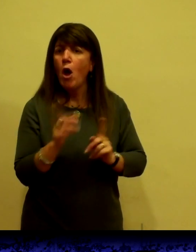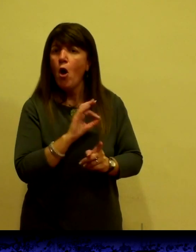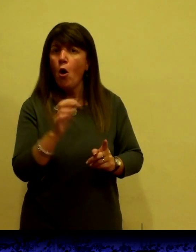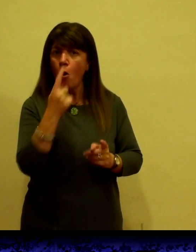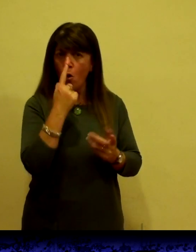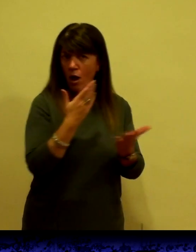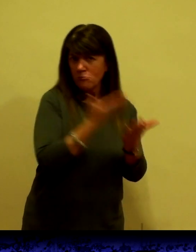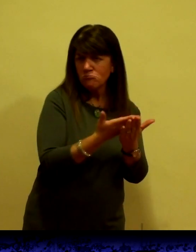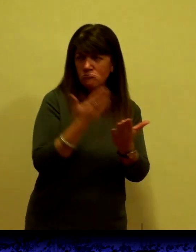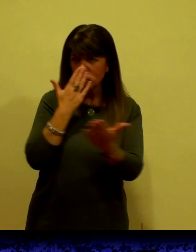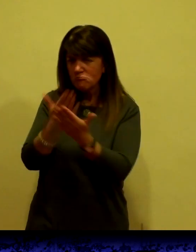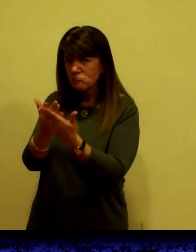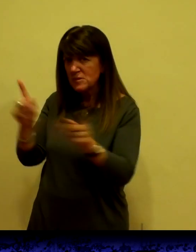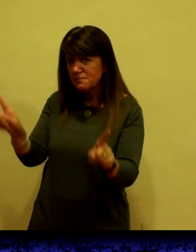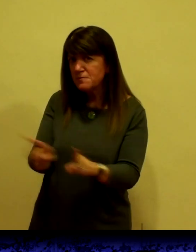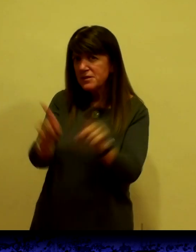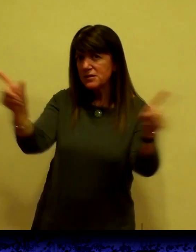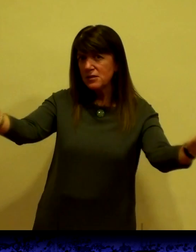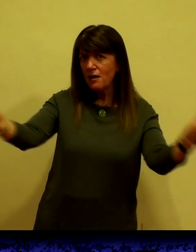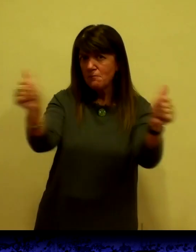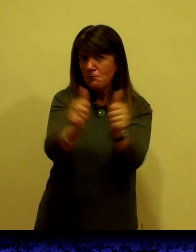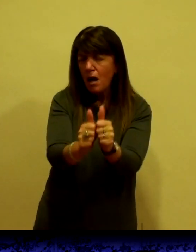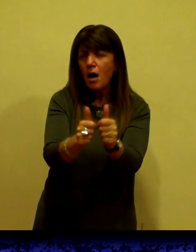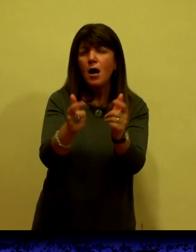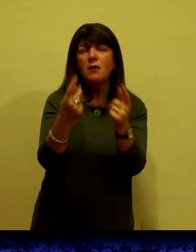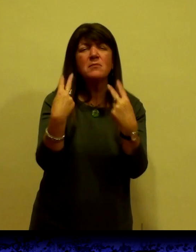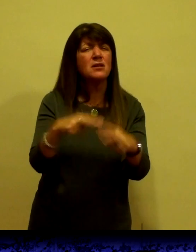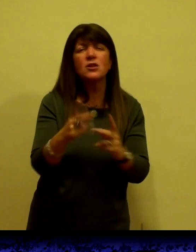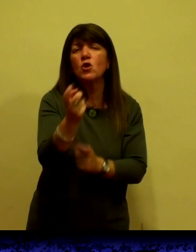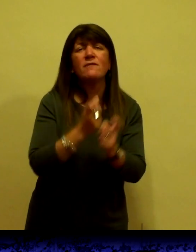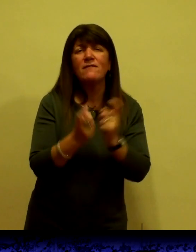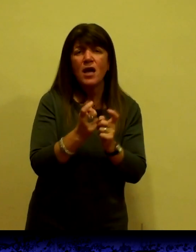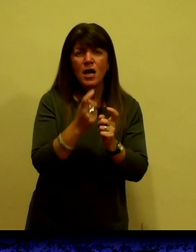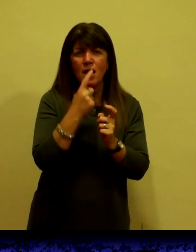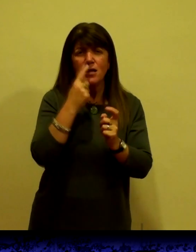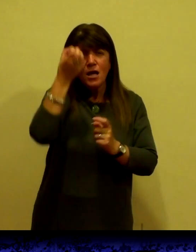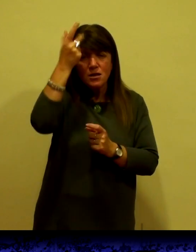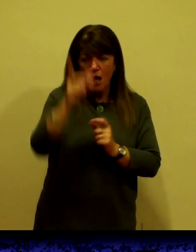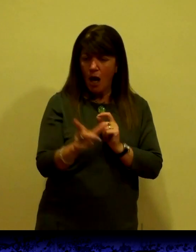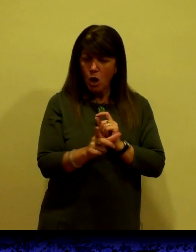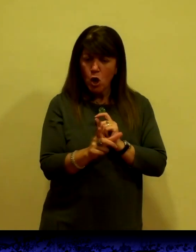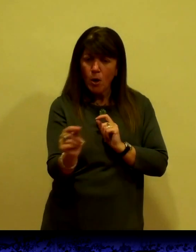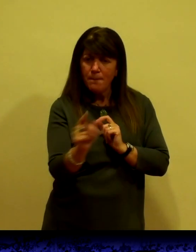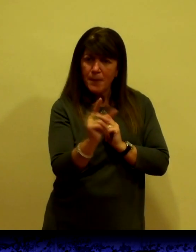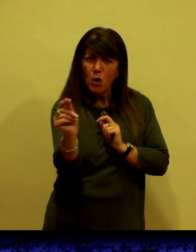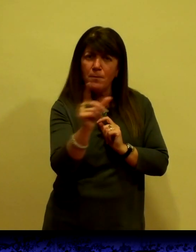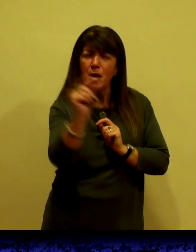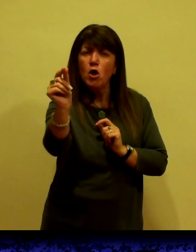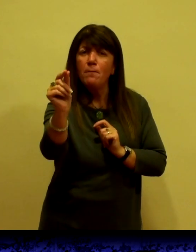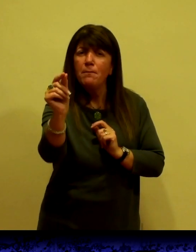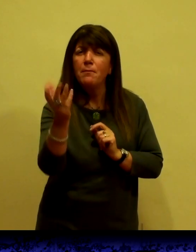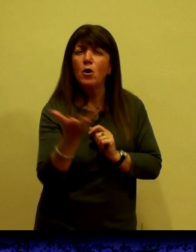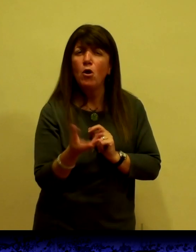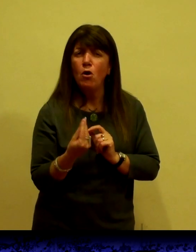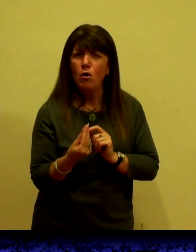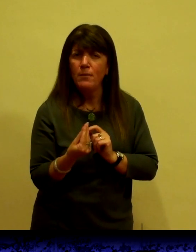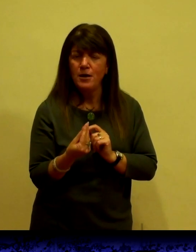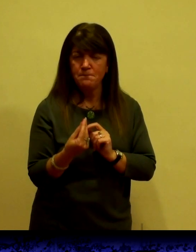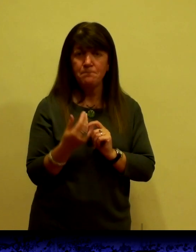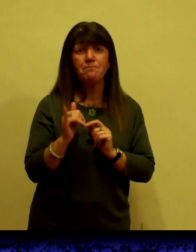vengono accoppiati? Come nasce questa accoppiata, appunto? Sì, nasce